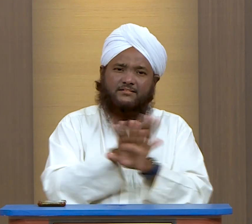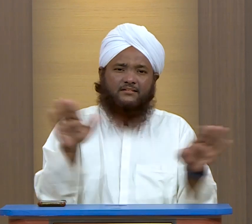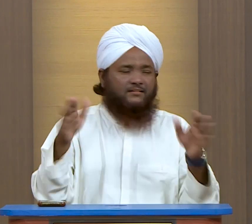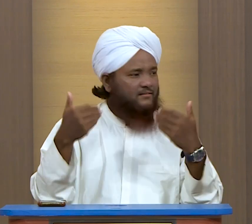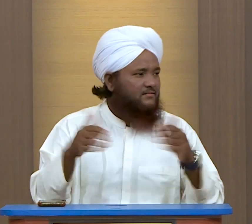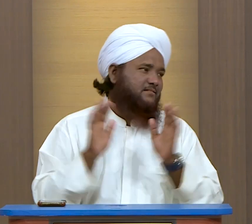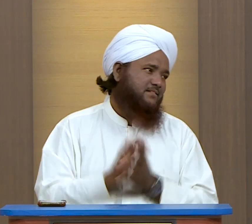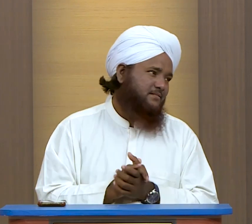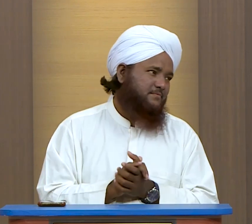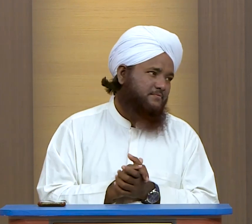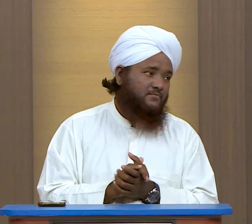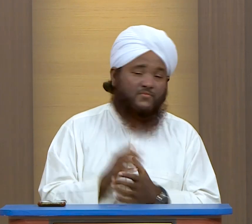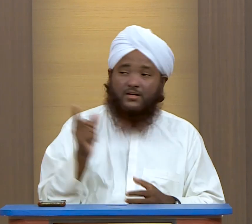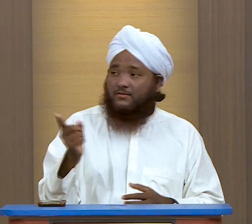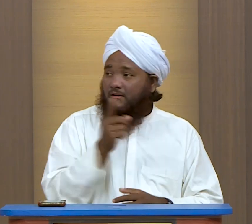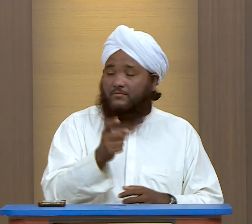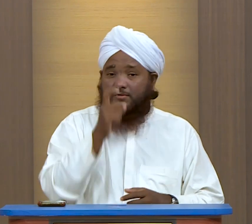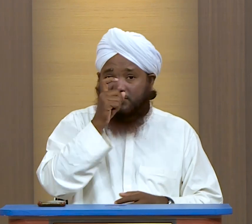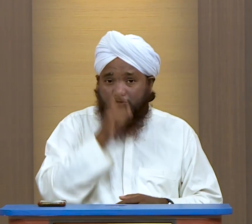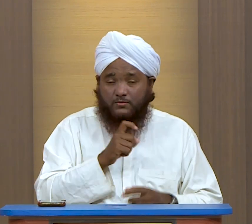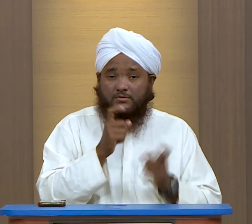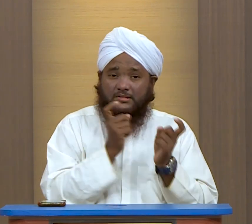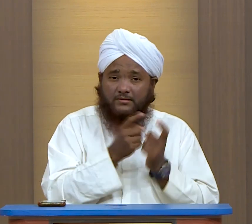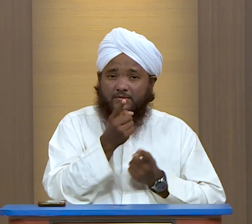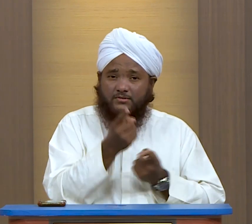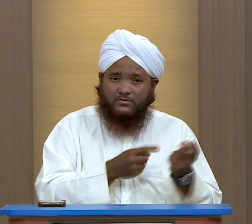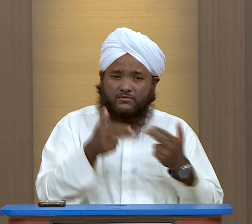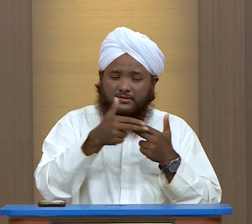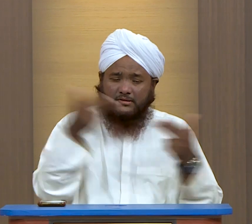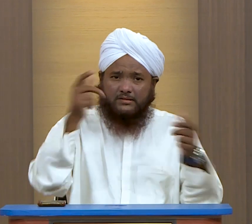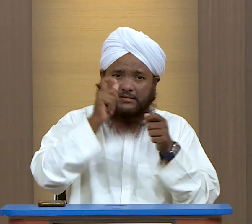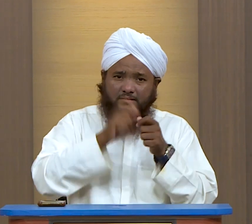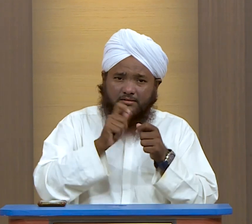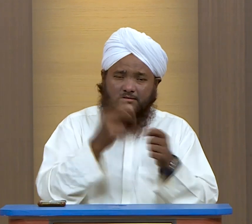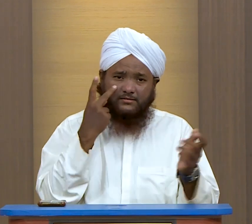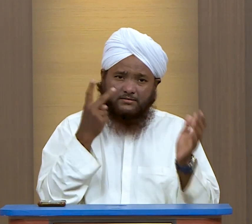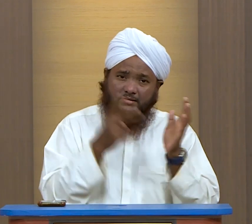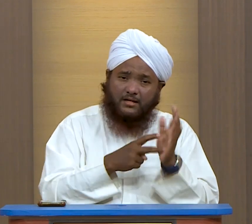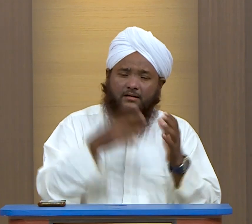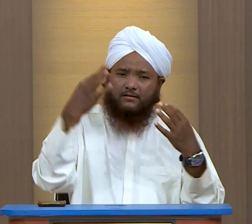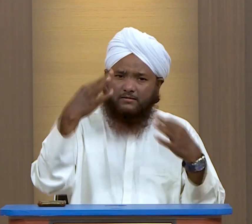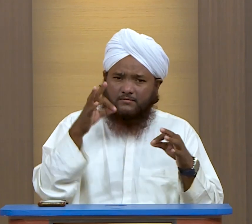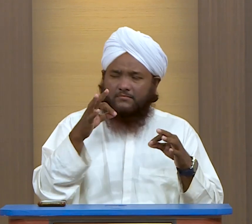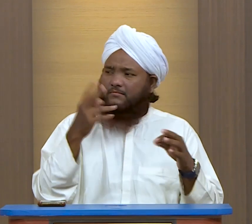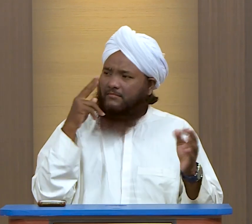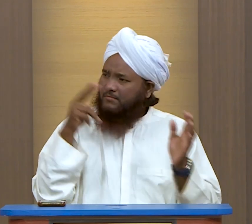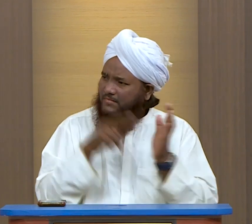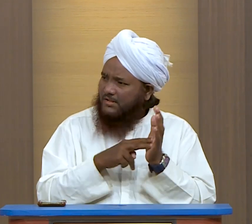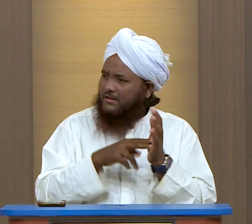ہے۔ اگر ہم بھی جھوٹ، غیبت، چغلی، فلمیں ڈرامے دیکھنے، دکھانے، گانے باجے سننے سنانے جیسی بری عادتوں